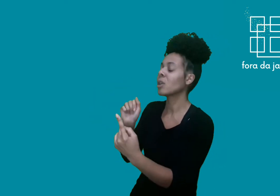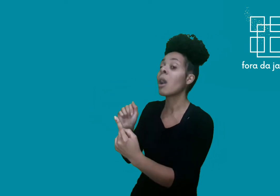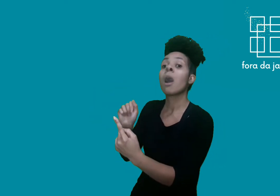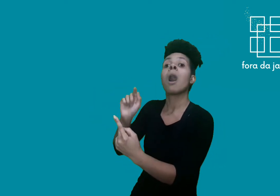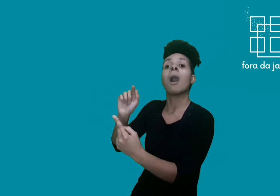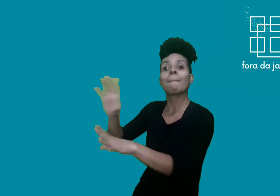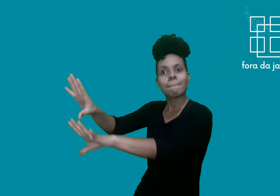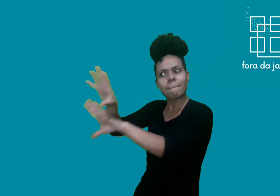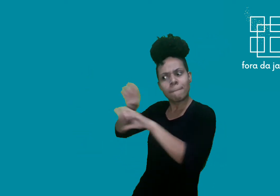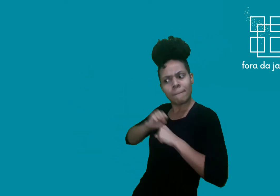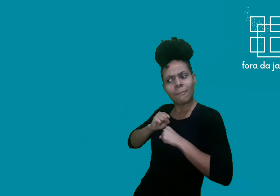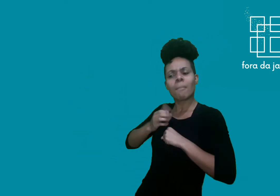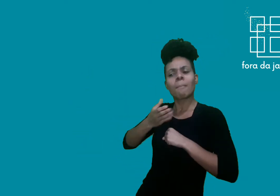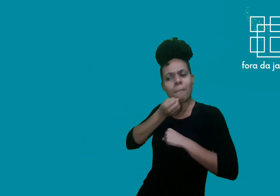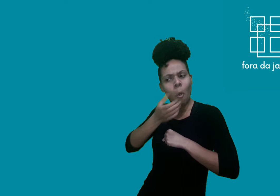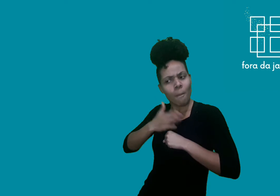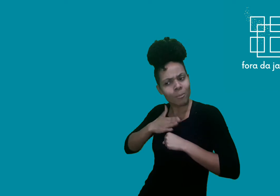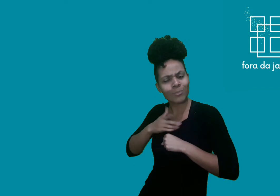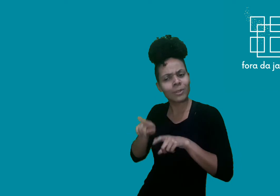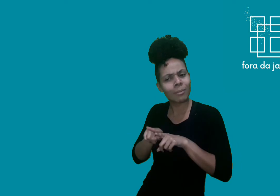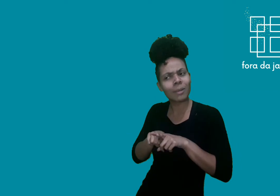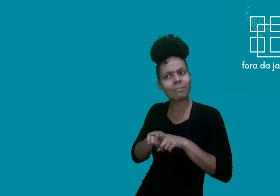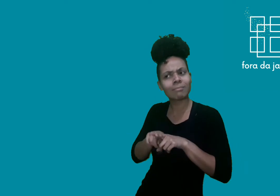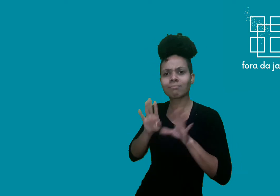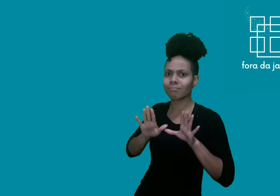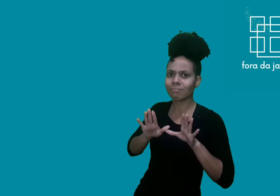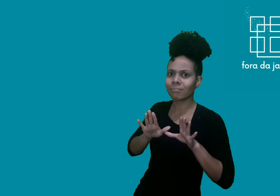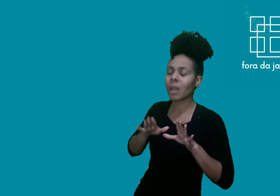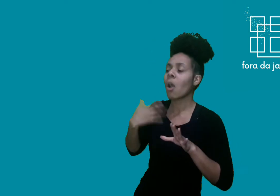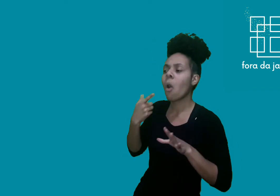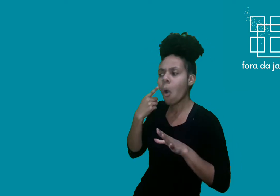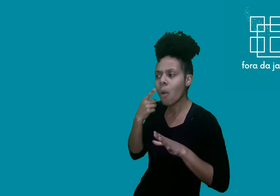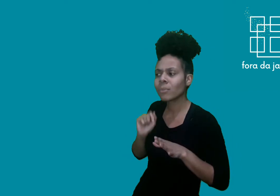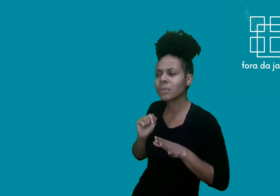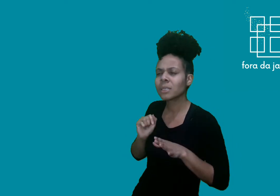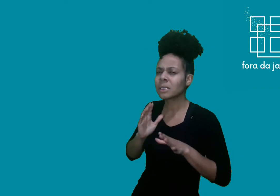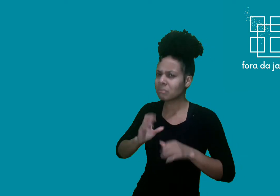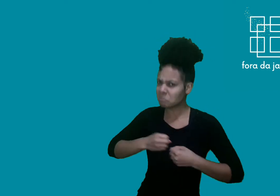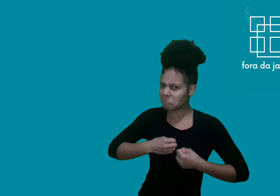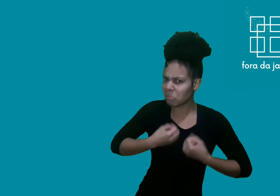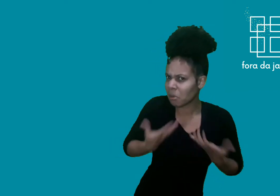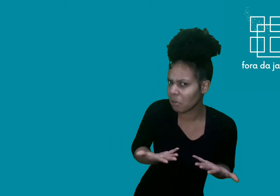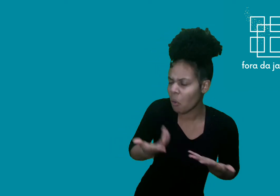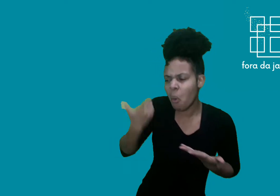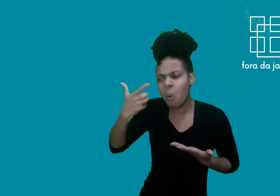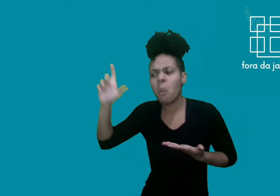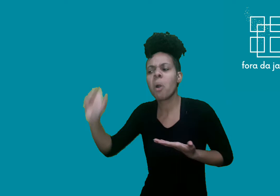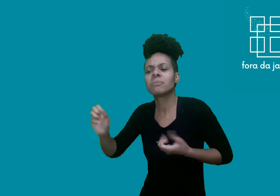ali serve para mim também. Então, às vezes, a gente compra a verdade dos outros sem parar para pensar se aquilo ali está vindo